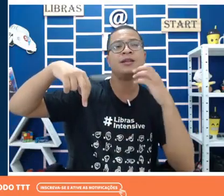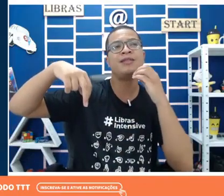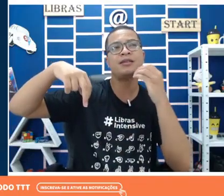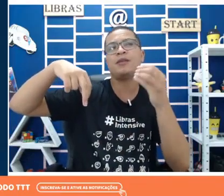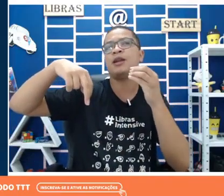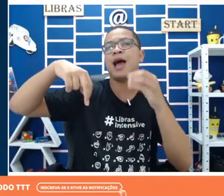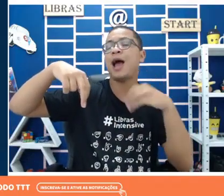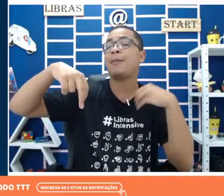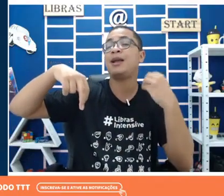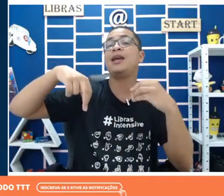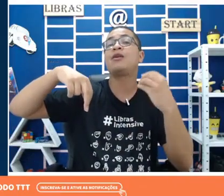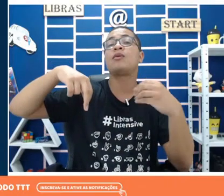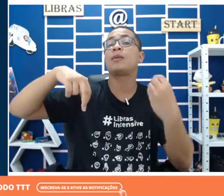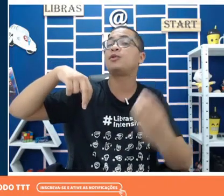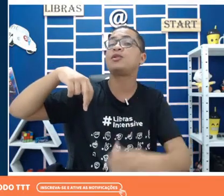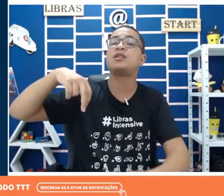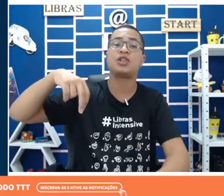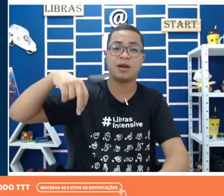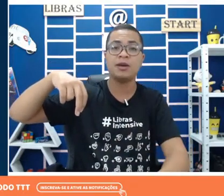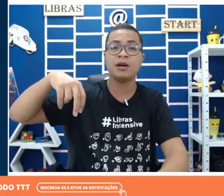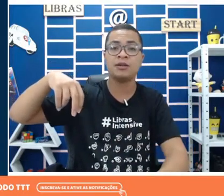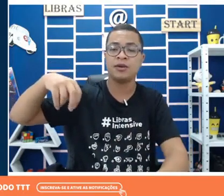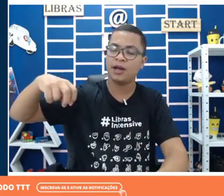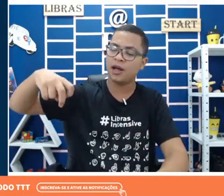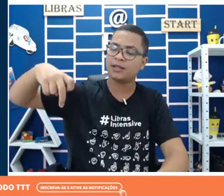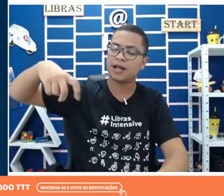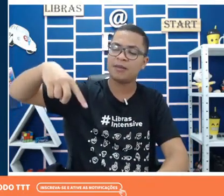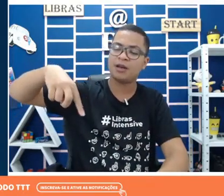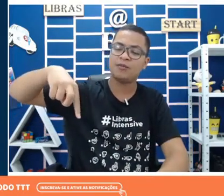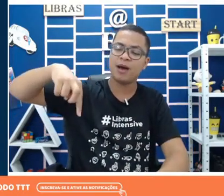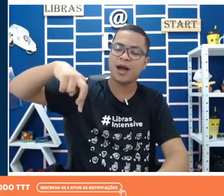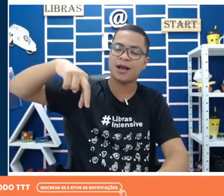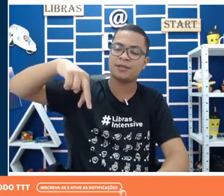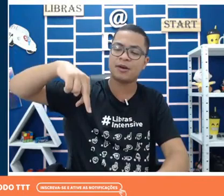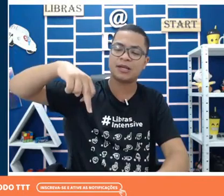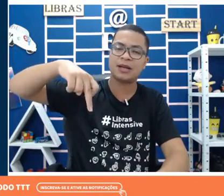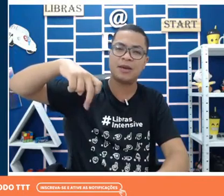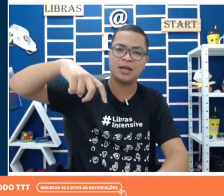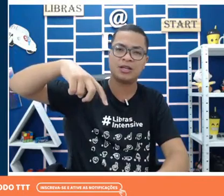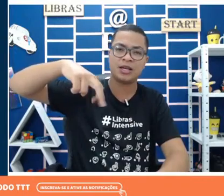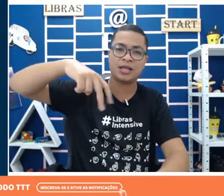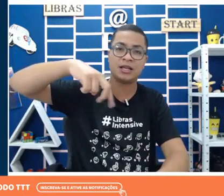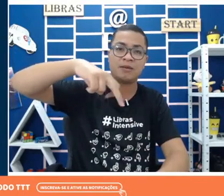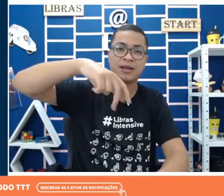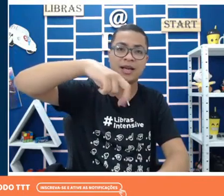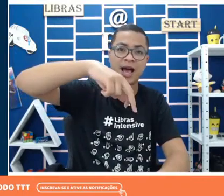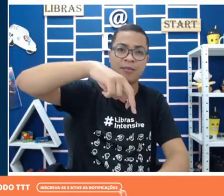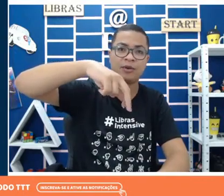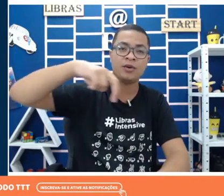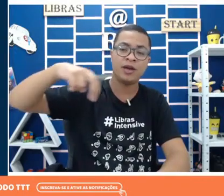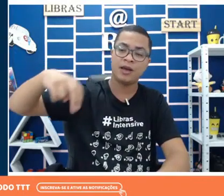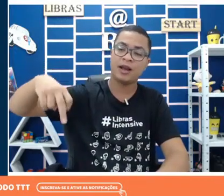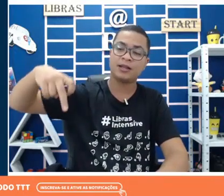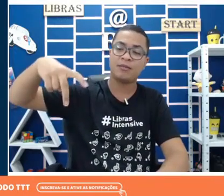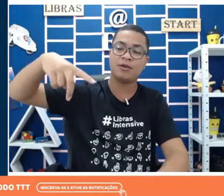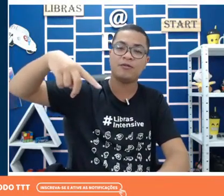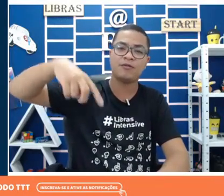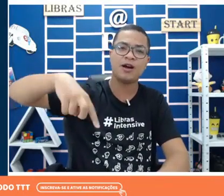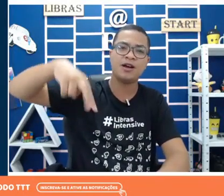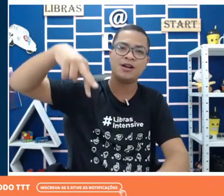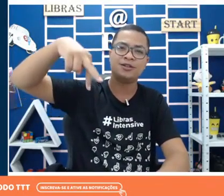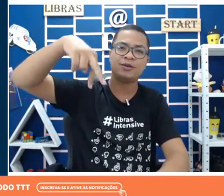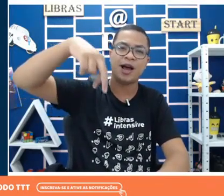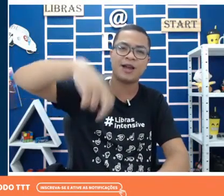pode determinar a maneira com que a pessoa esteja caminhando. Ela está caminhando mais pausadamente, ela está andando mais rápido, ela está